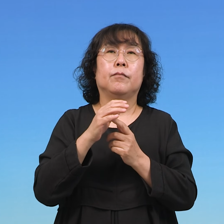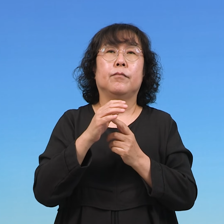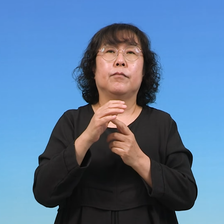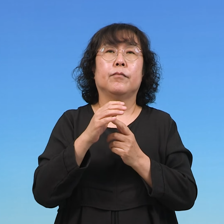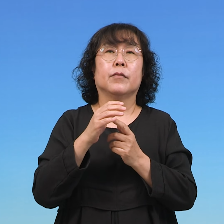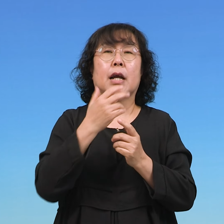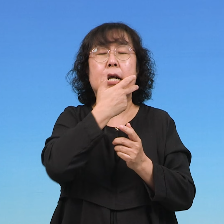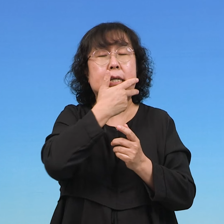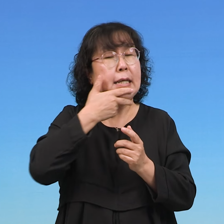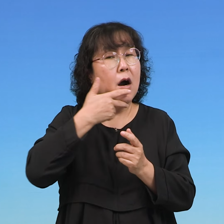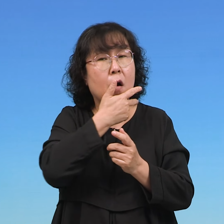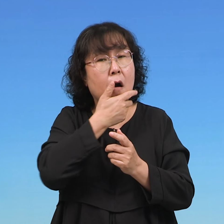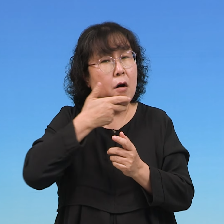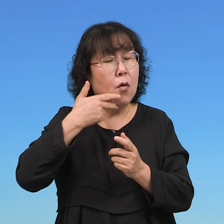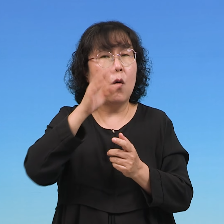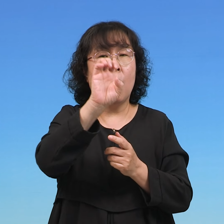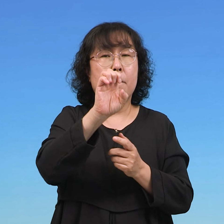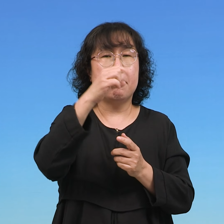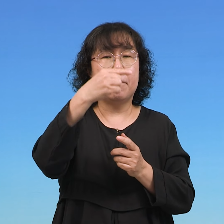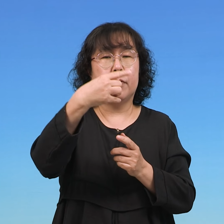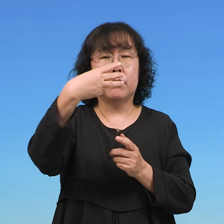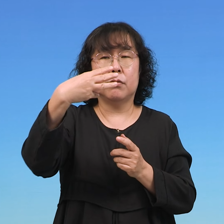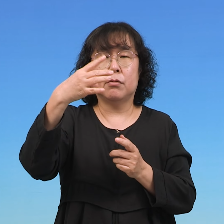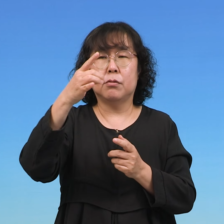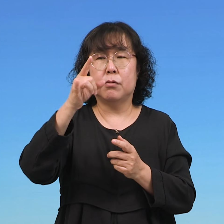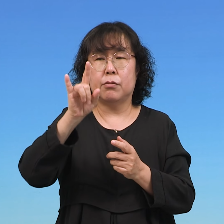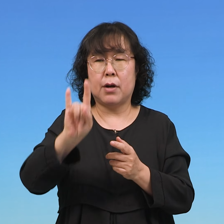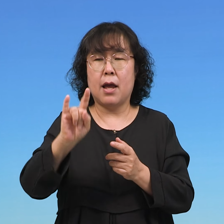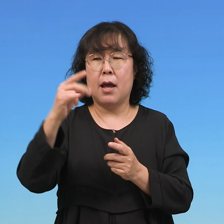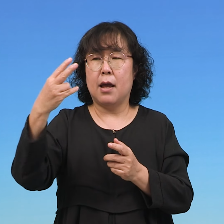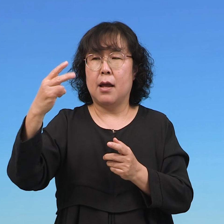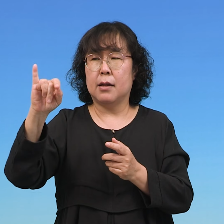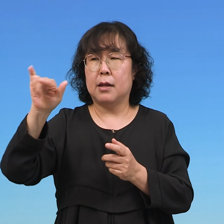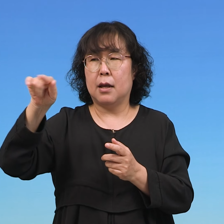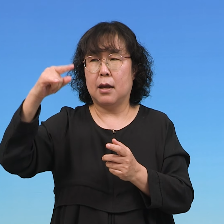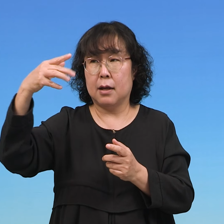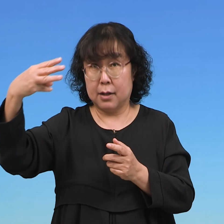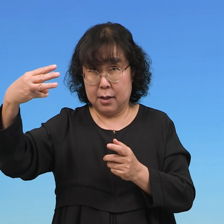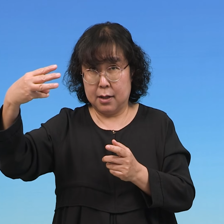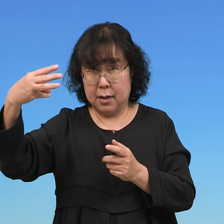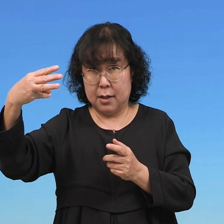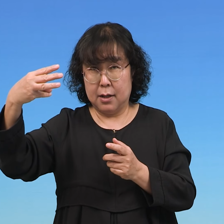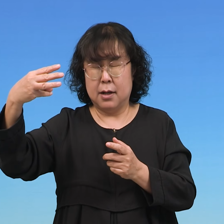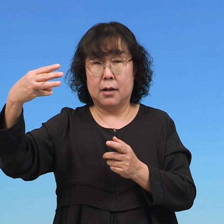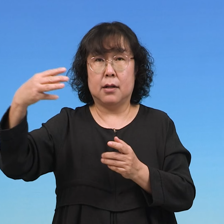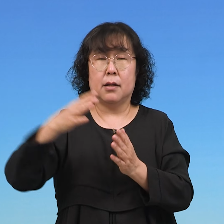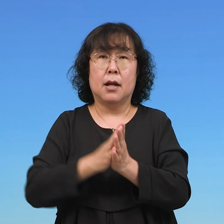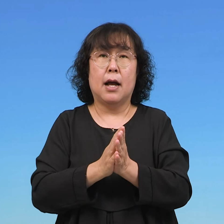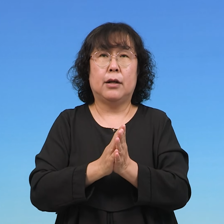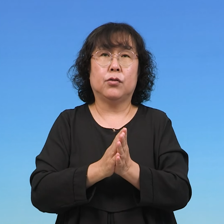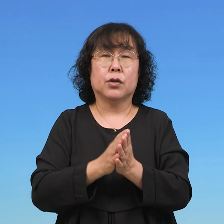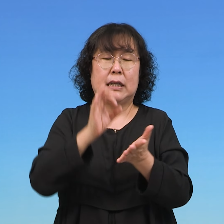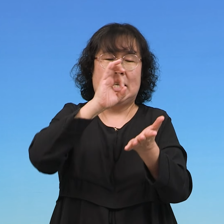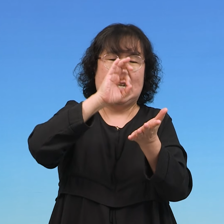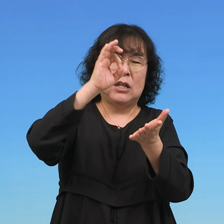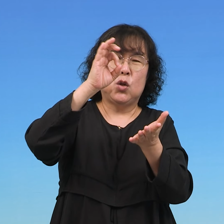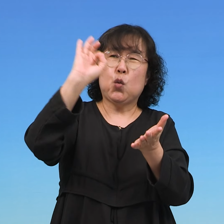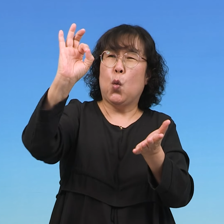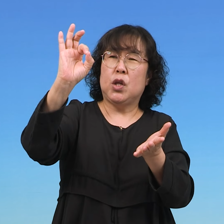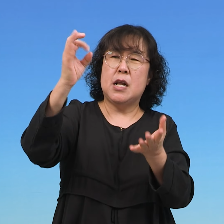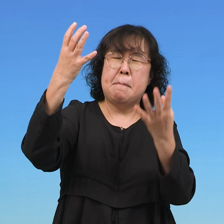프레디글, 이거는 어떤 뜻을 갖고 있는가 하니까, 무모할 정도로 씀씀이가 해픈,